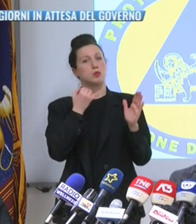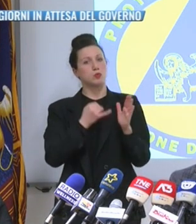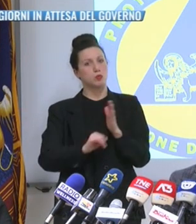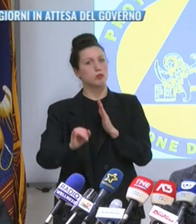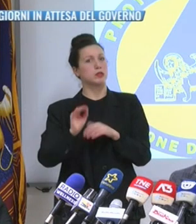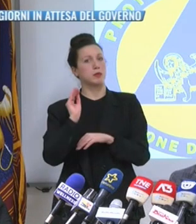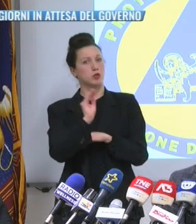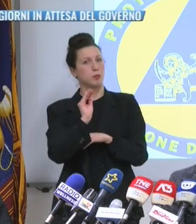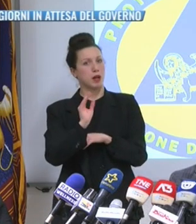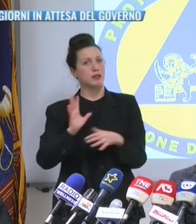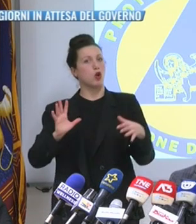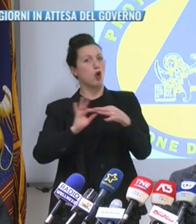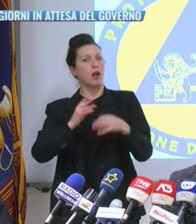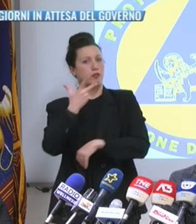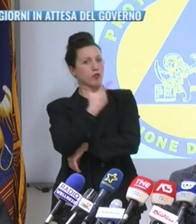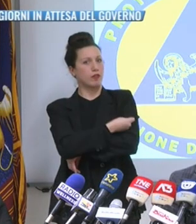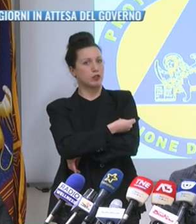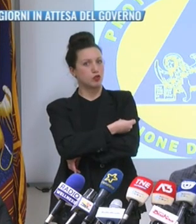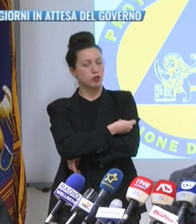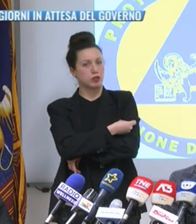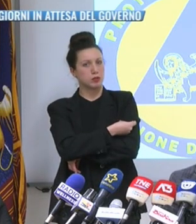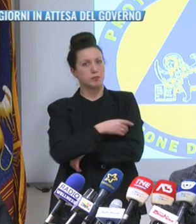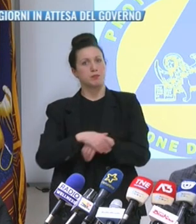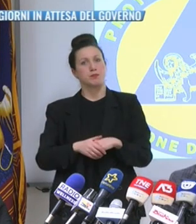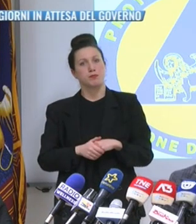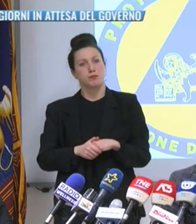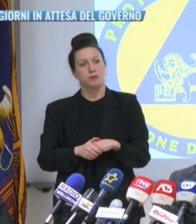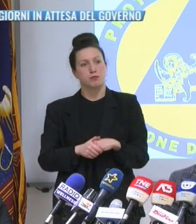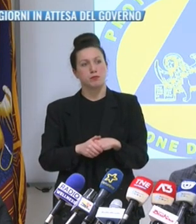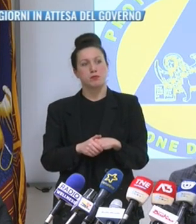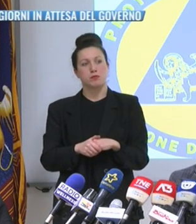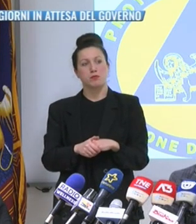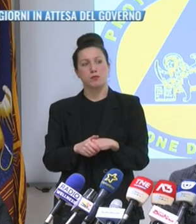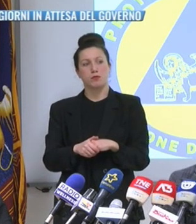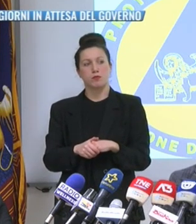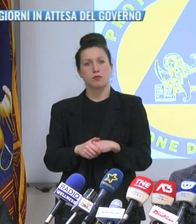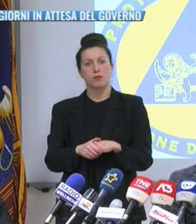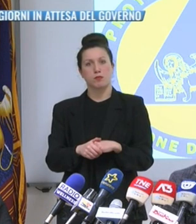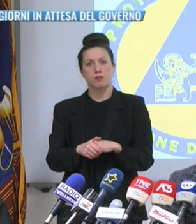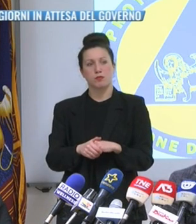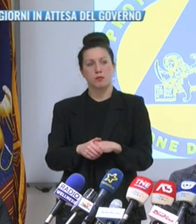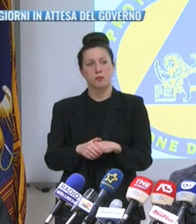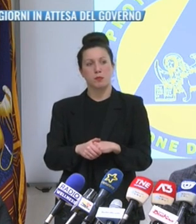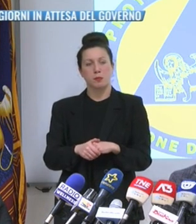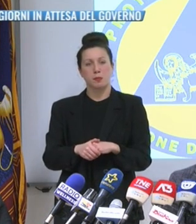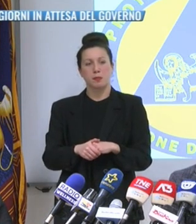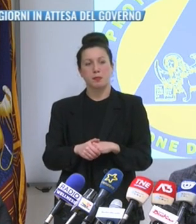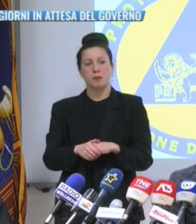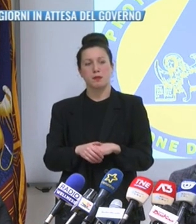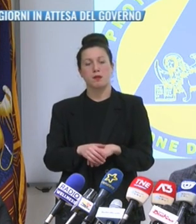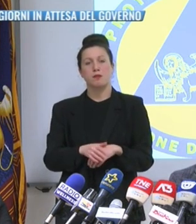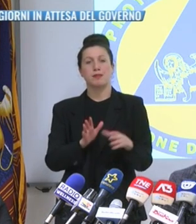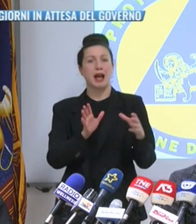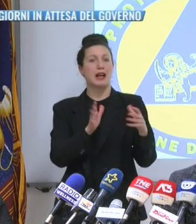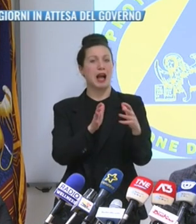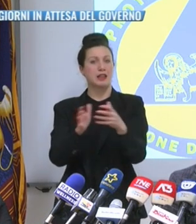è successo? No, ci sono una serie di richieste da parte di categorie,